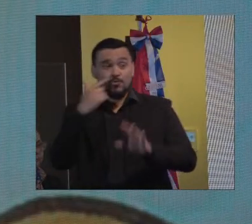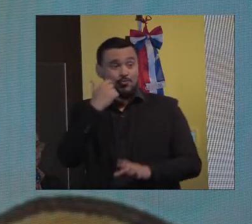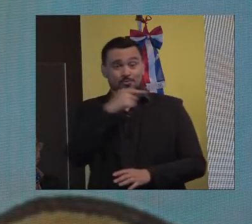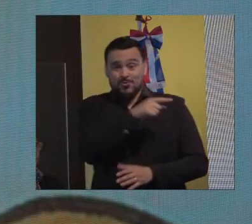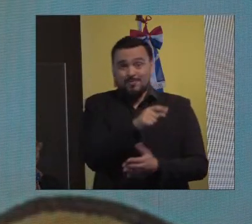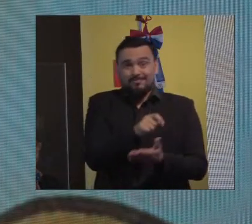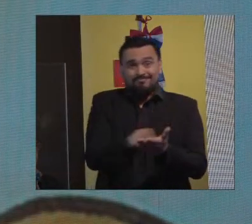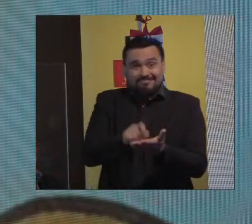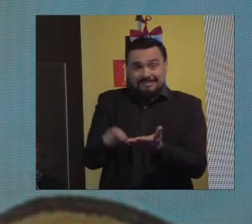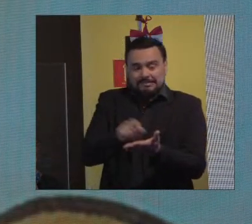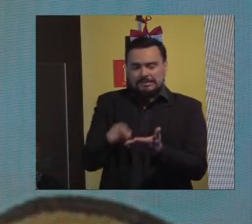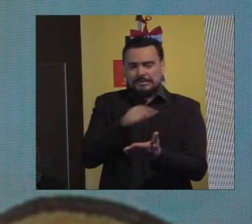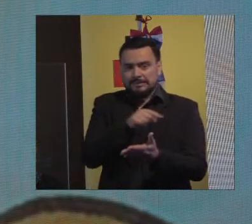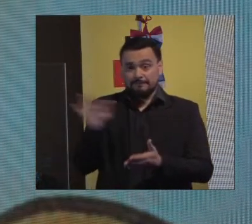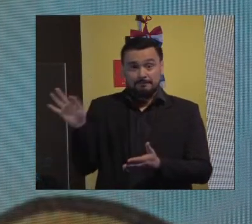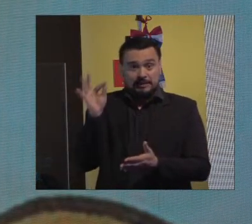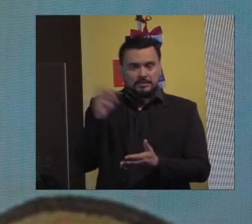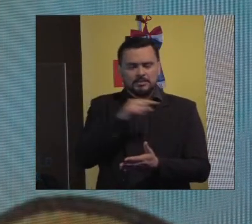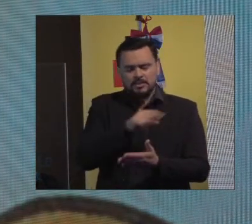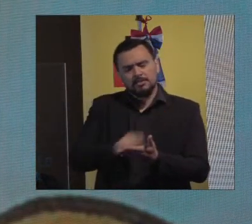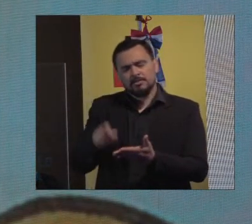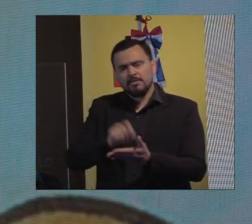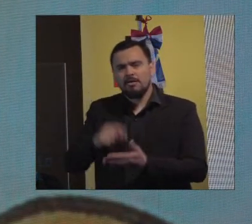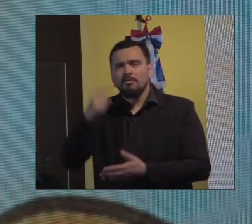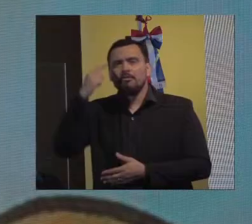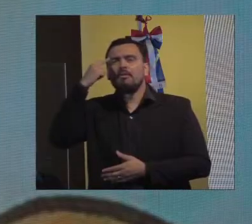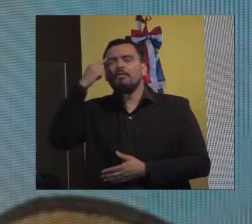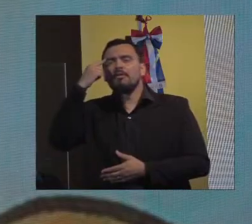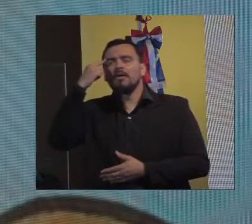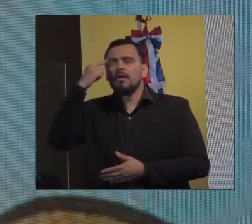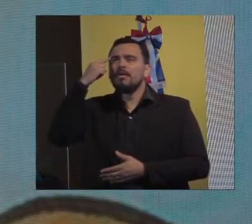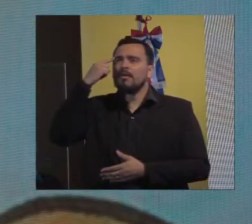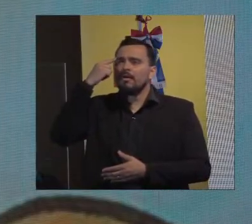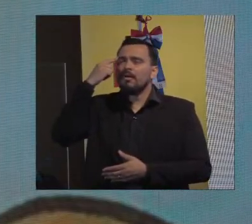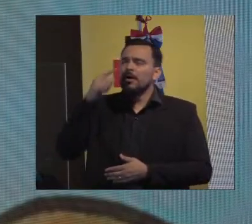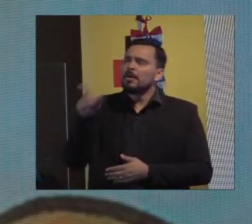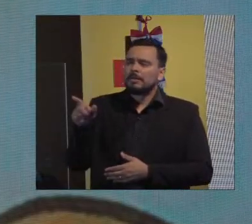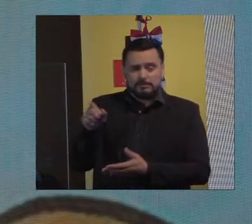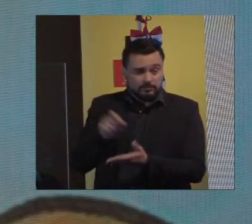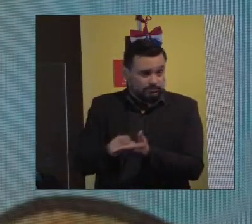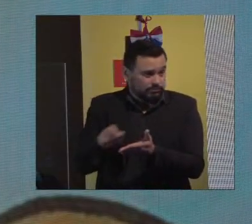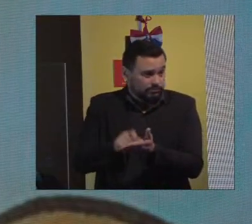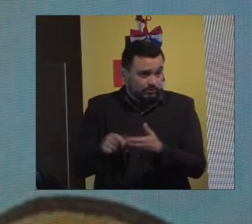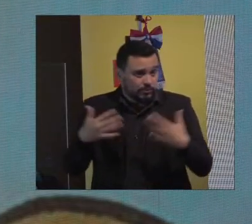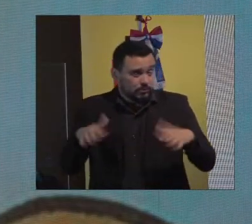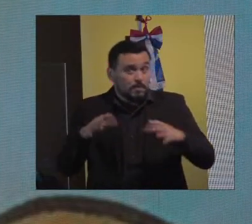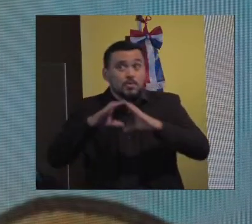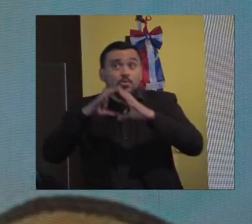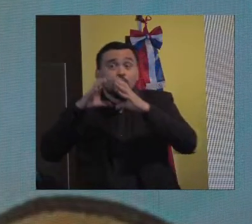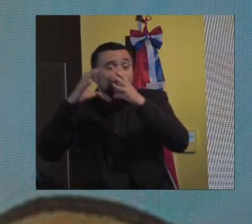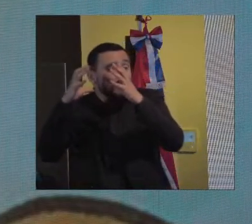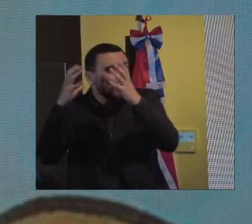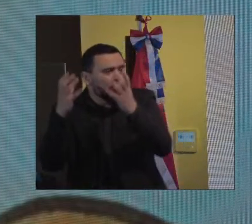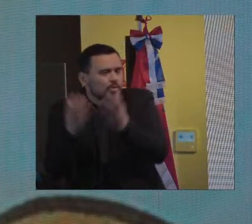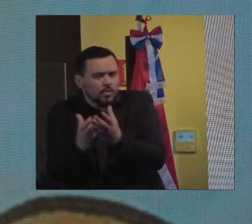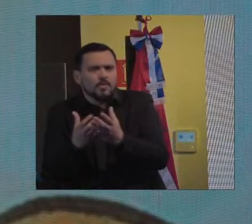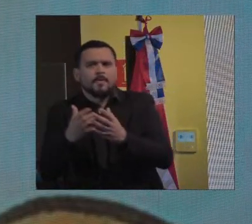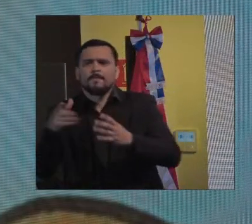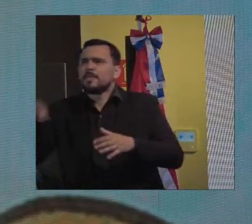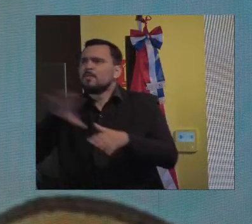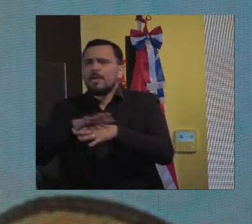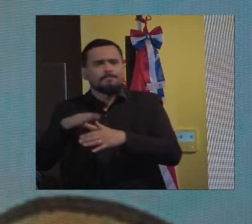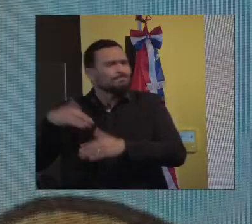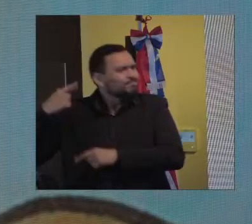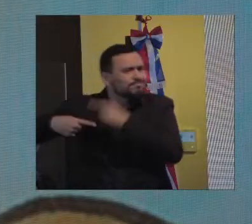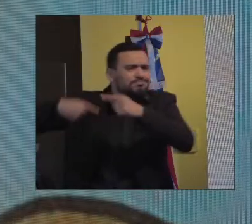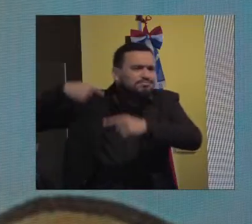Saint-Exupéry escribió El Principito, una obra que se ha constituido en un puente universal que por generaciones